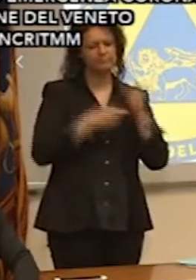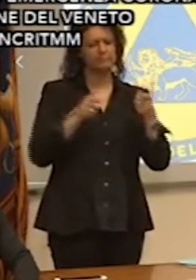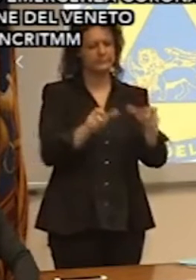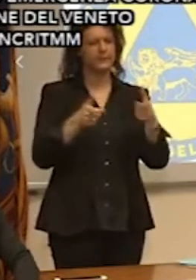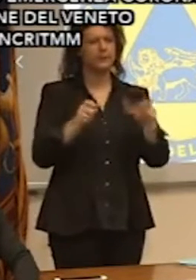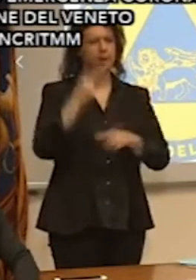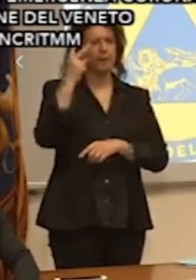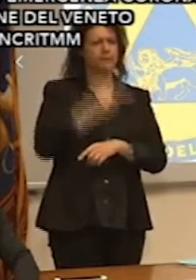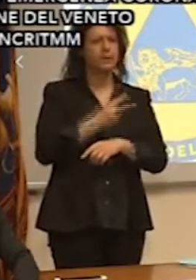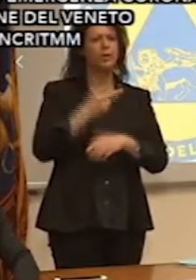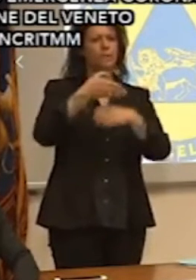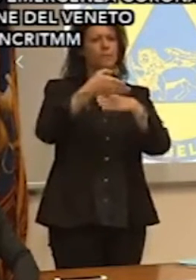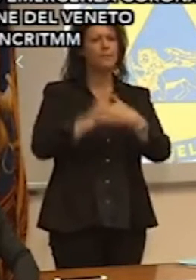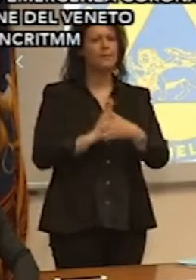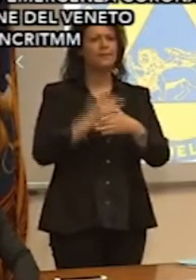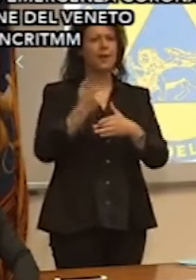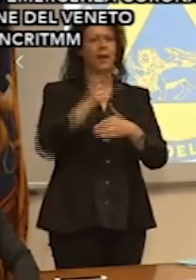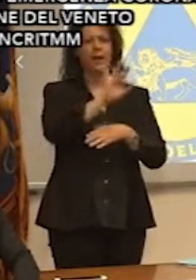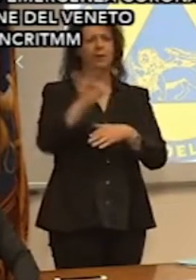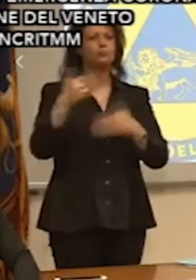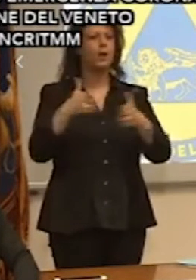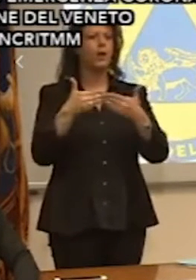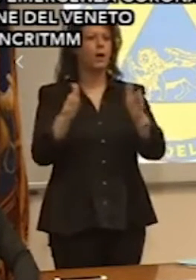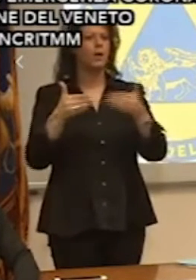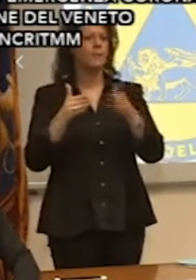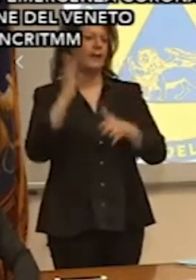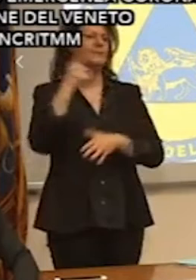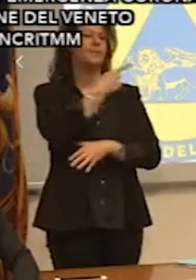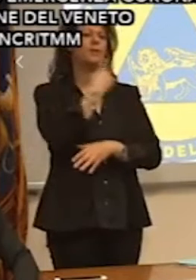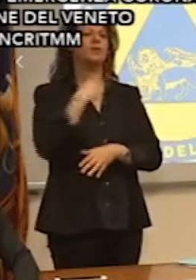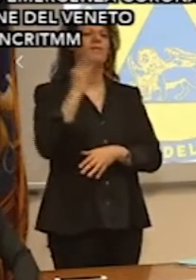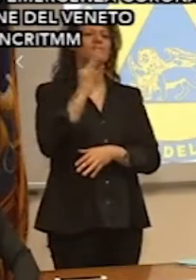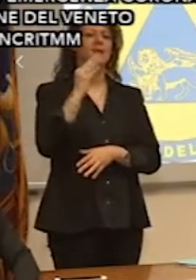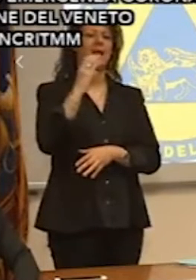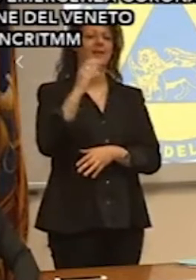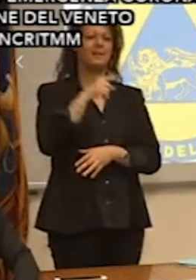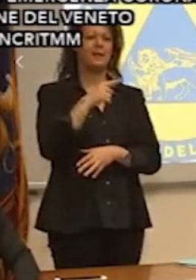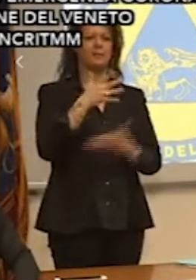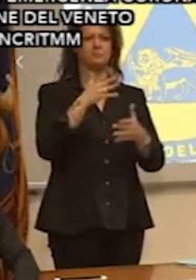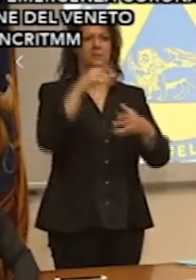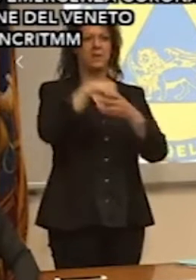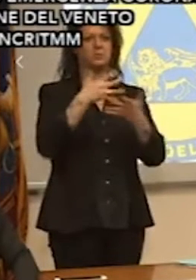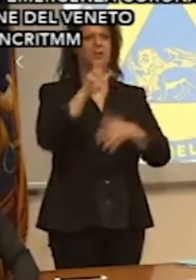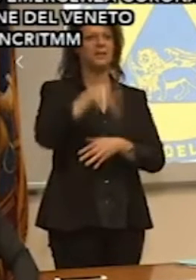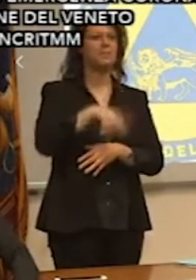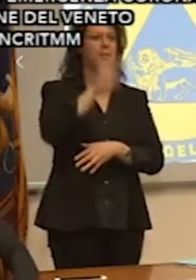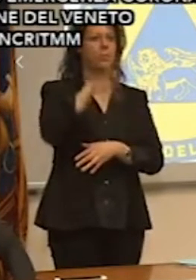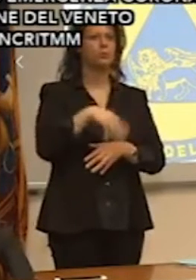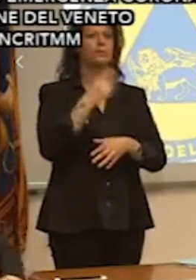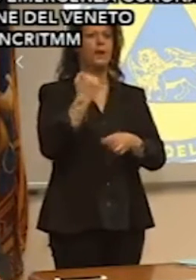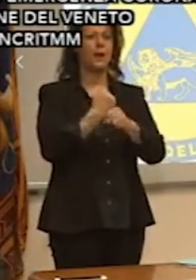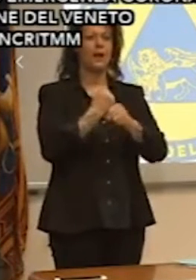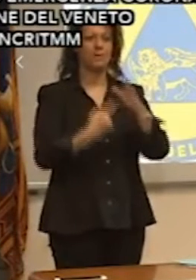sta aprendo. Tu hai citato Fincantieri, avrà 4.000 lavoratori, 4.500 lavoratori, ma